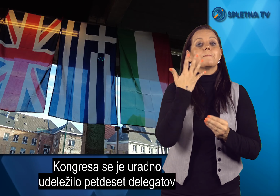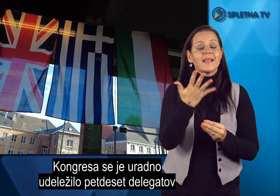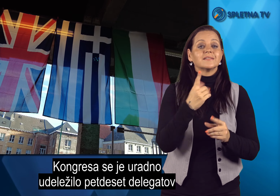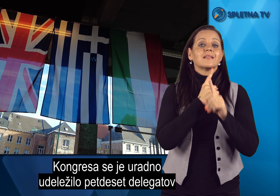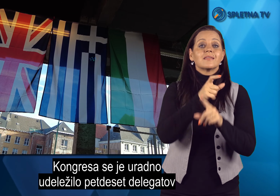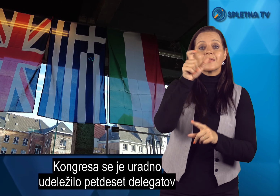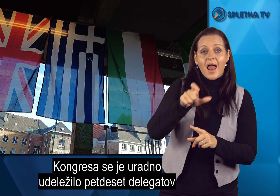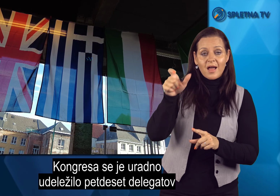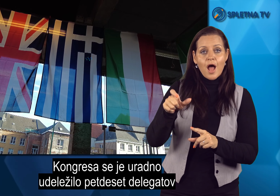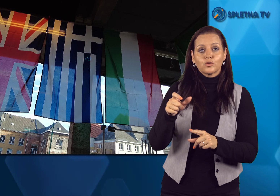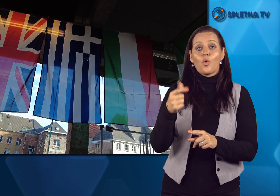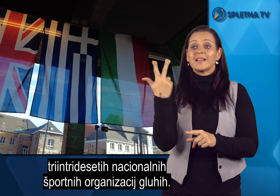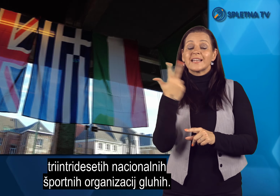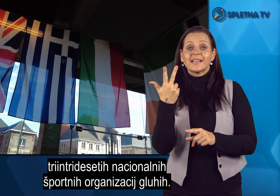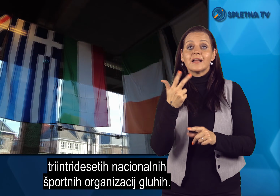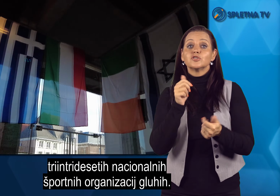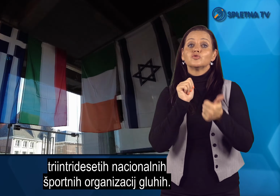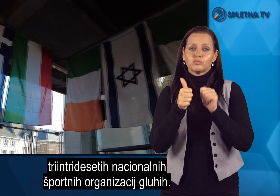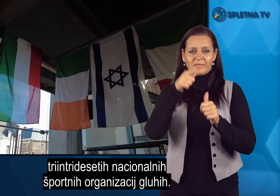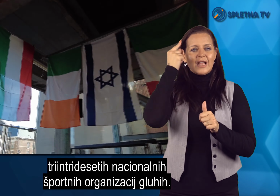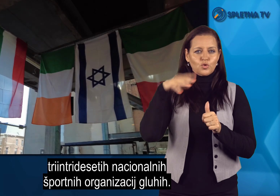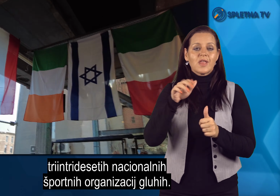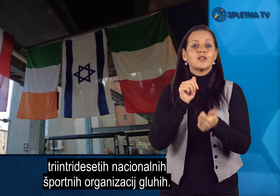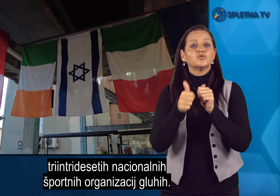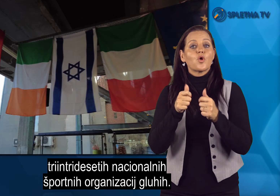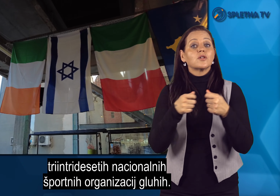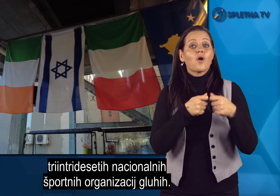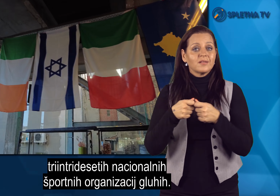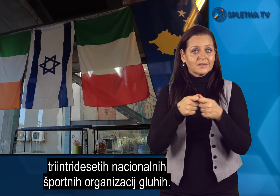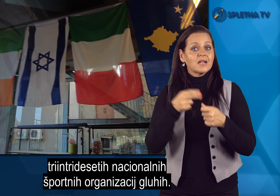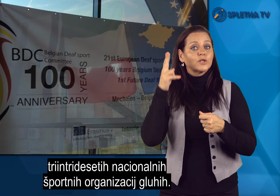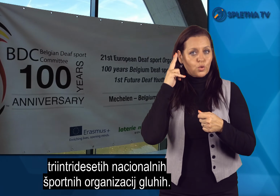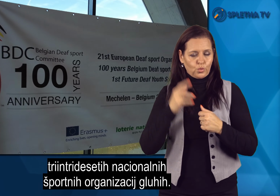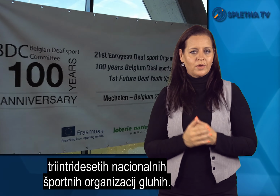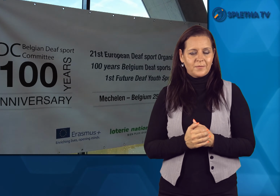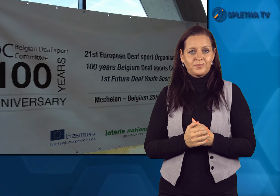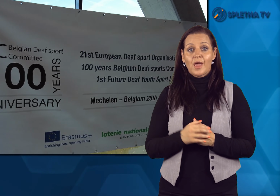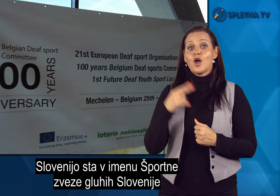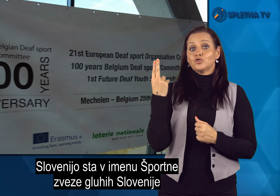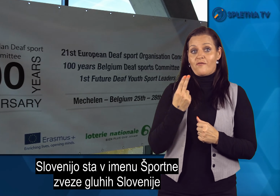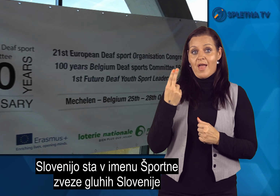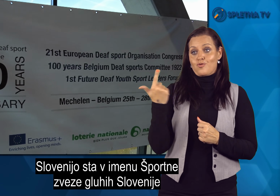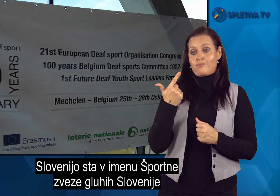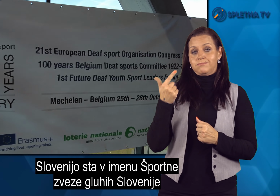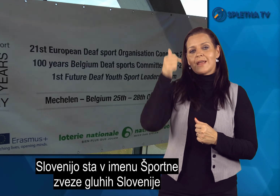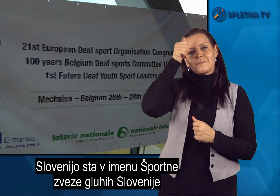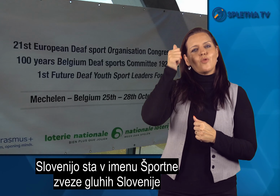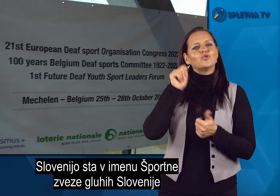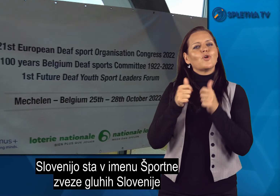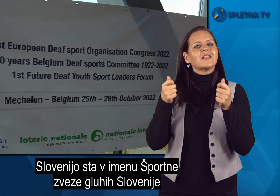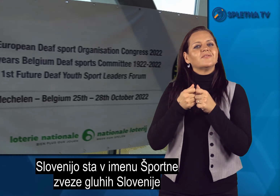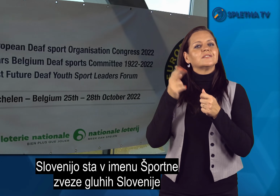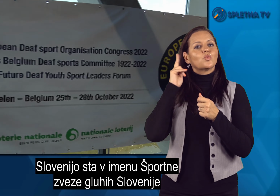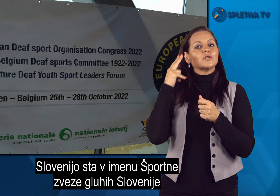delegatov, 33 nacionalnih športnih organizacij gluhih. Slovenijo sta v imenu